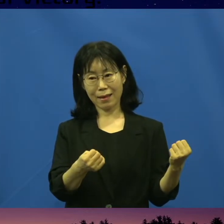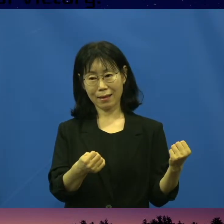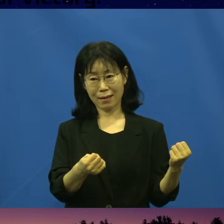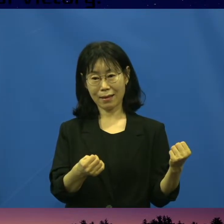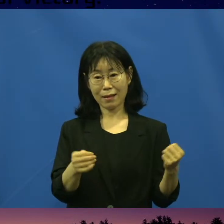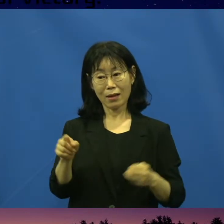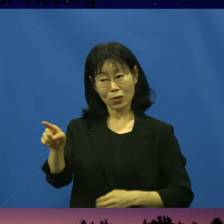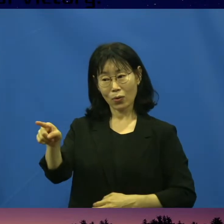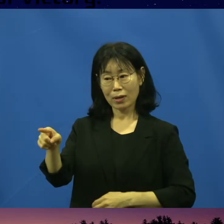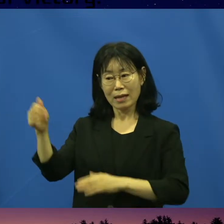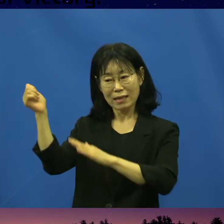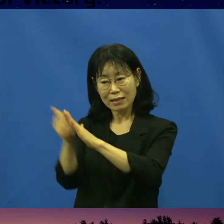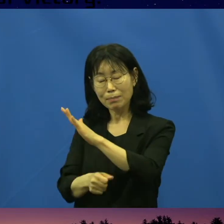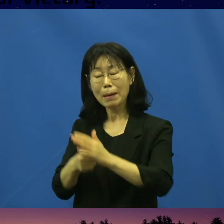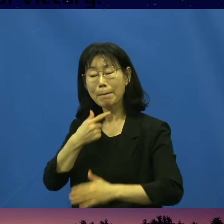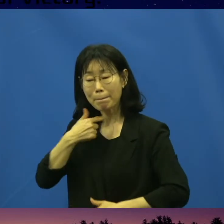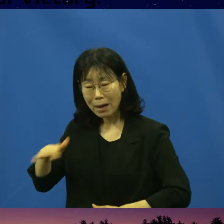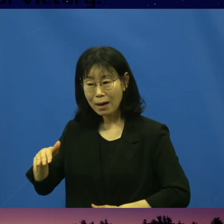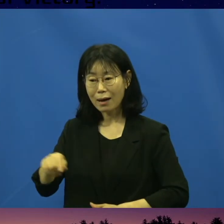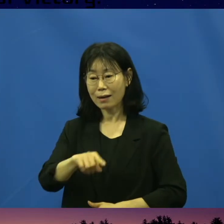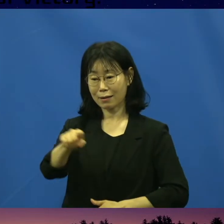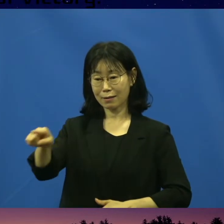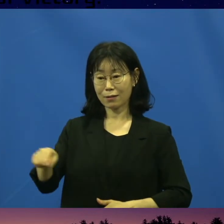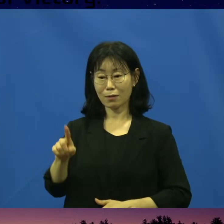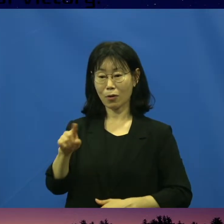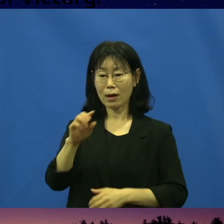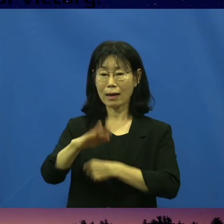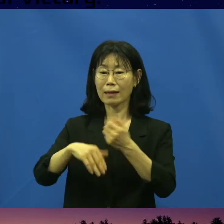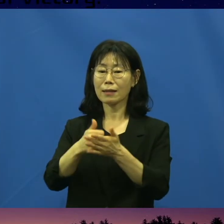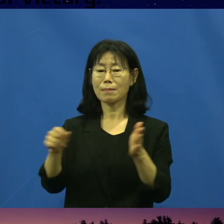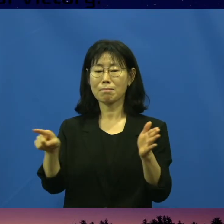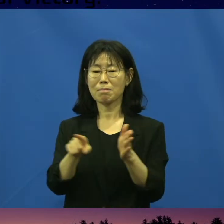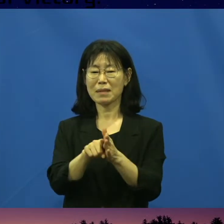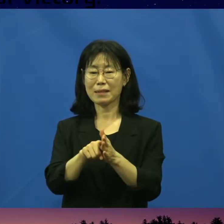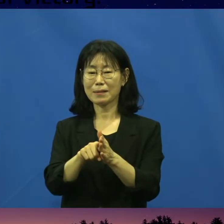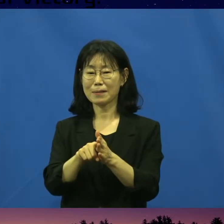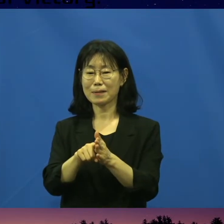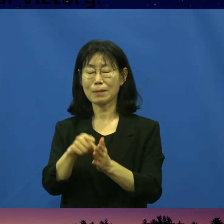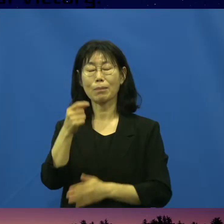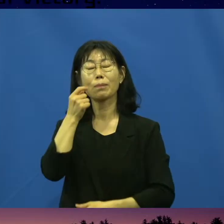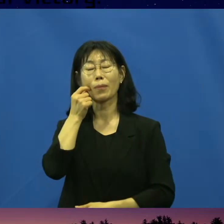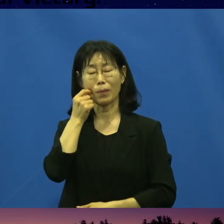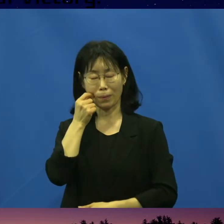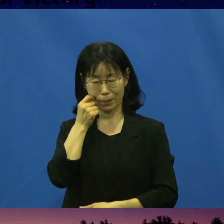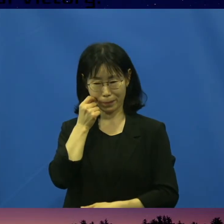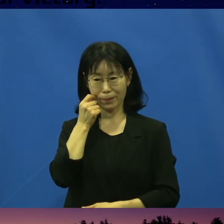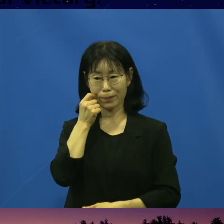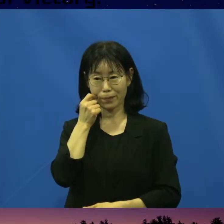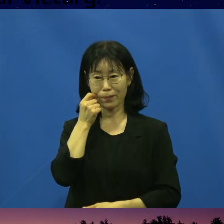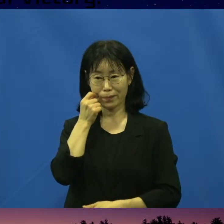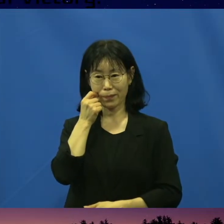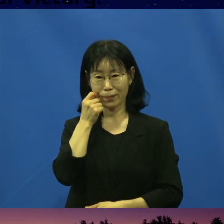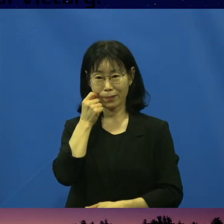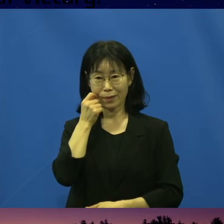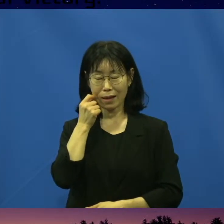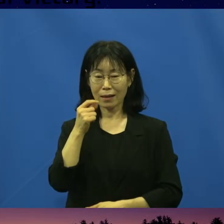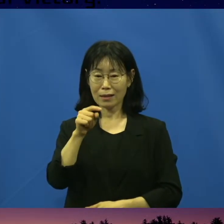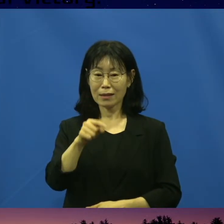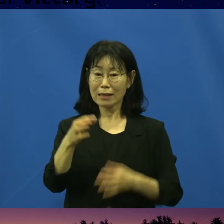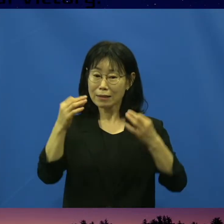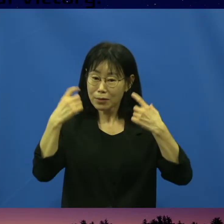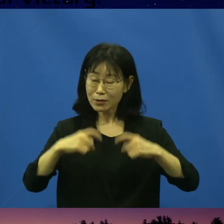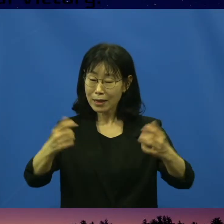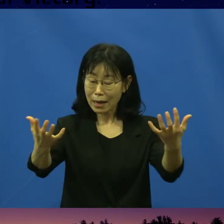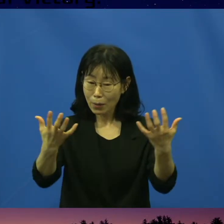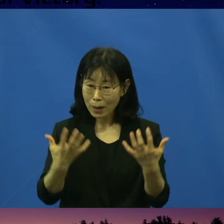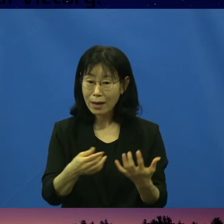사람이에요. 여러분, 이런 사람은 하나님 믿을까요? 안 믿어요. 그러니까 오늘 틀림없이 여기는 성공만 한 사람은 한 명도 안 왔을